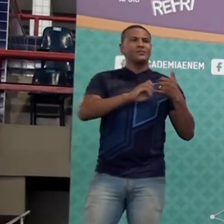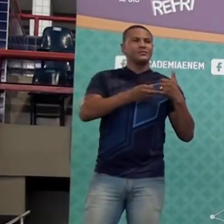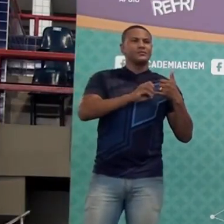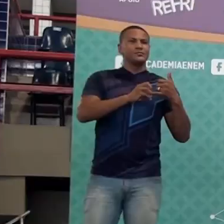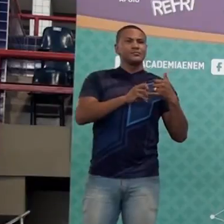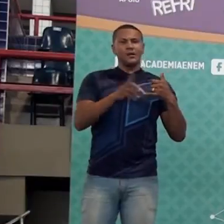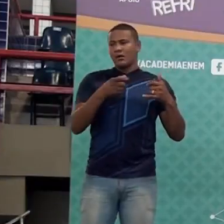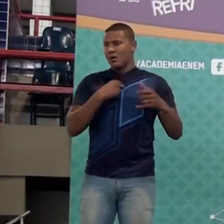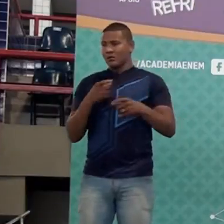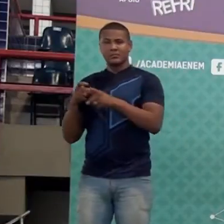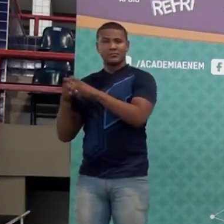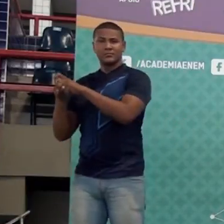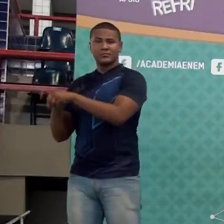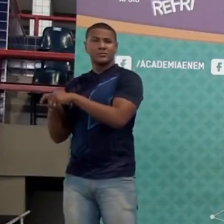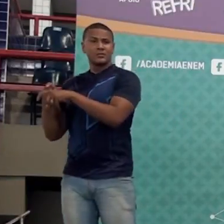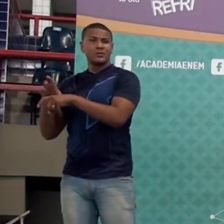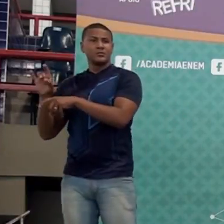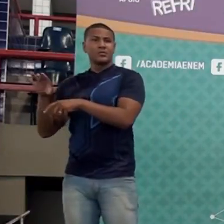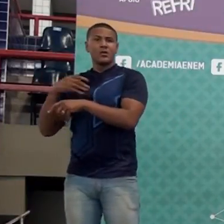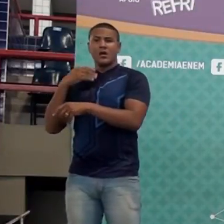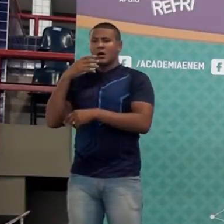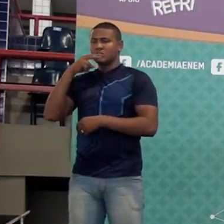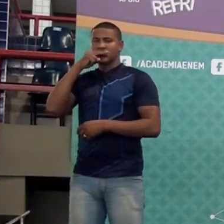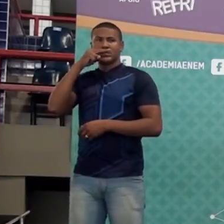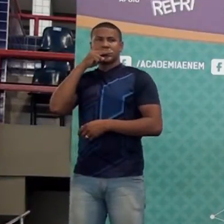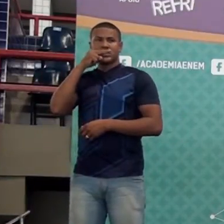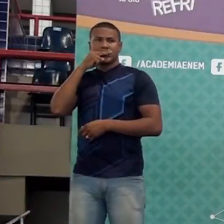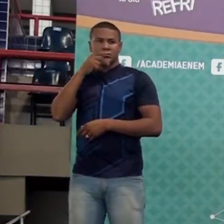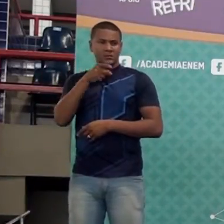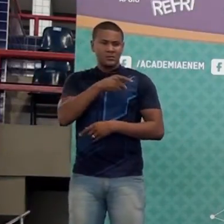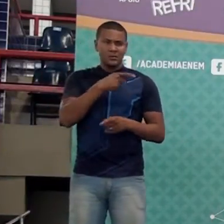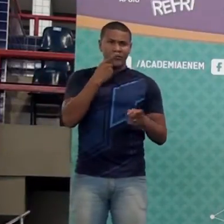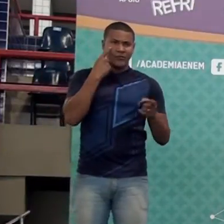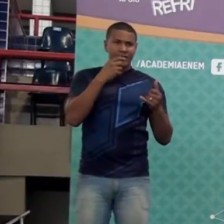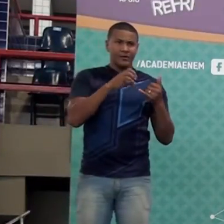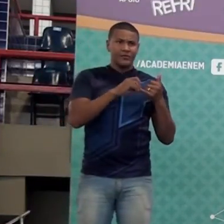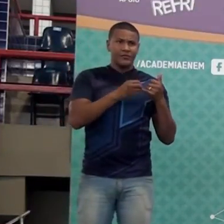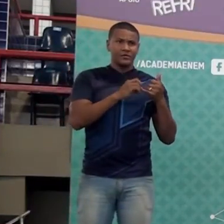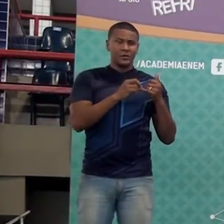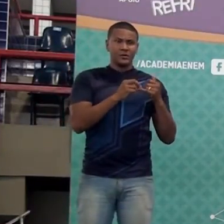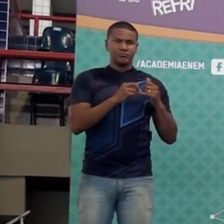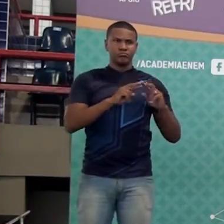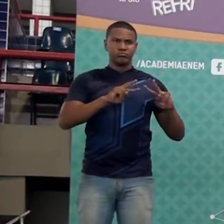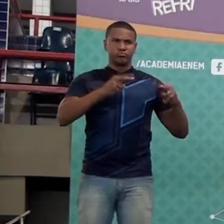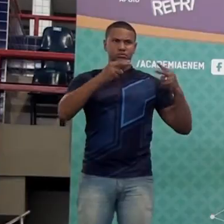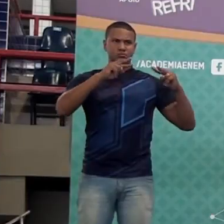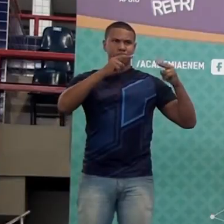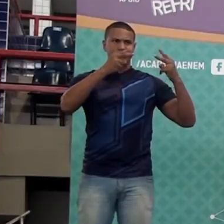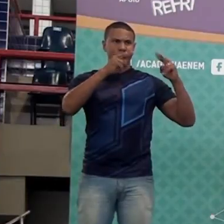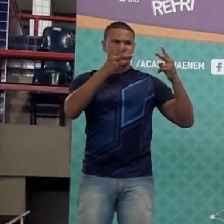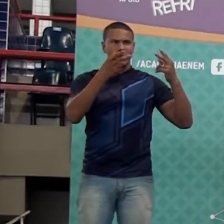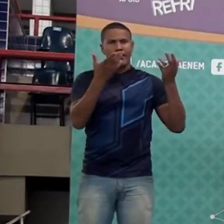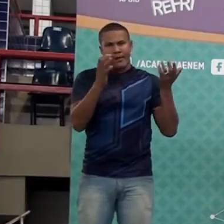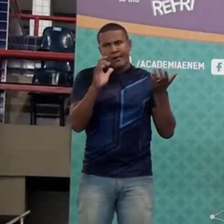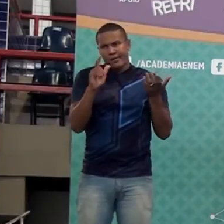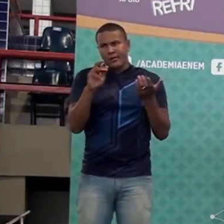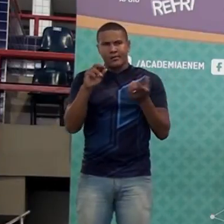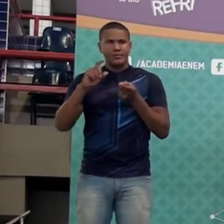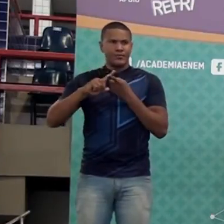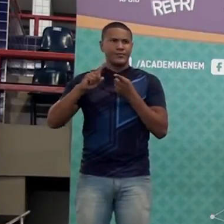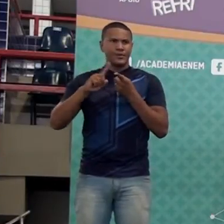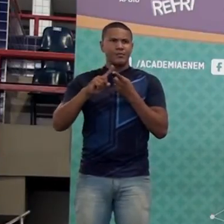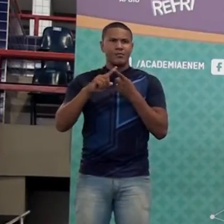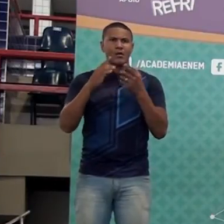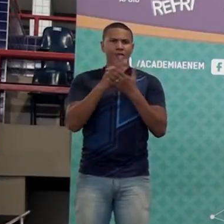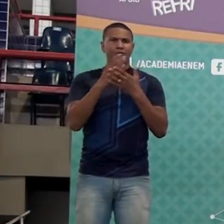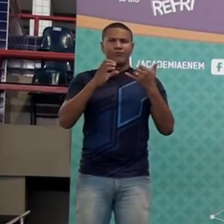cana-de-açúcar. A gente está vendo como é que está o preço do feijão aí agora. Não é só por causa disso. Houve uma perda de safra de feijão